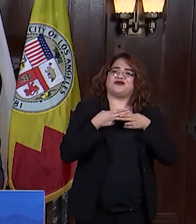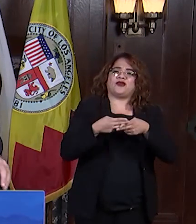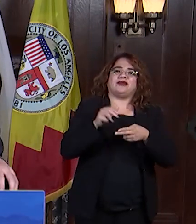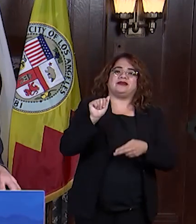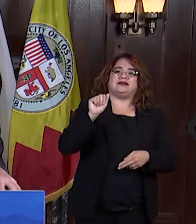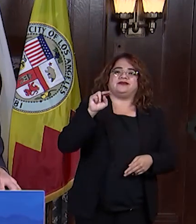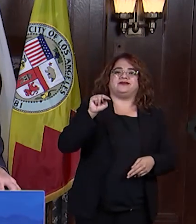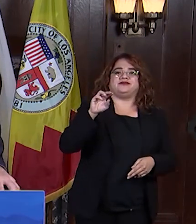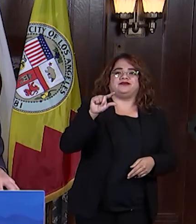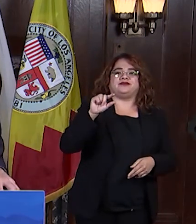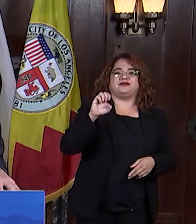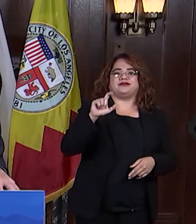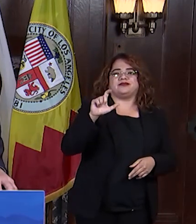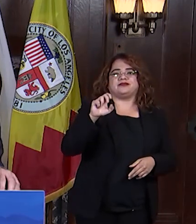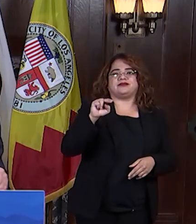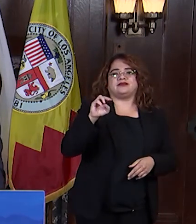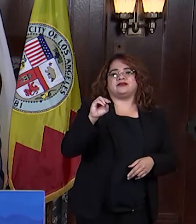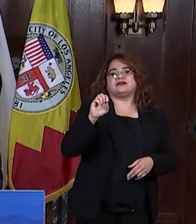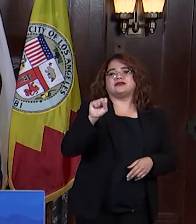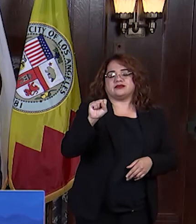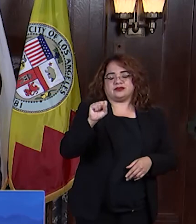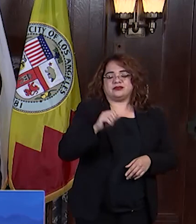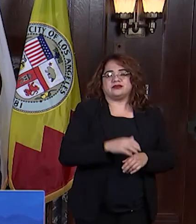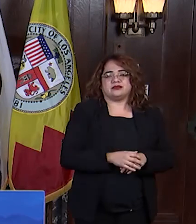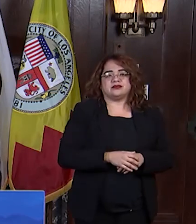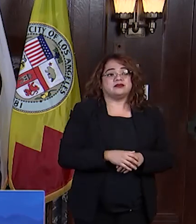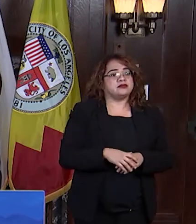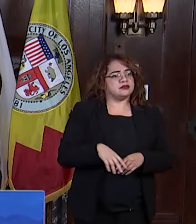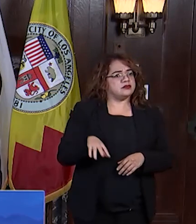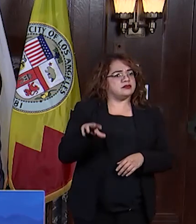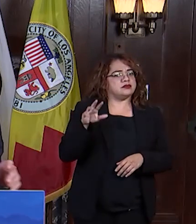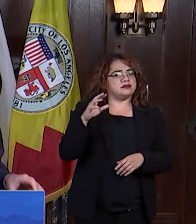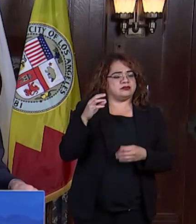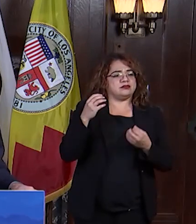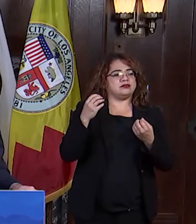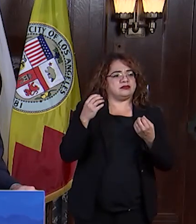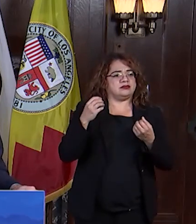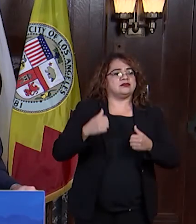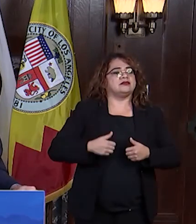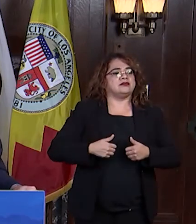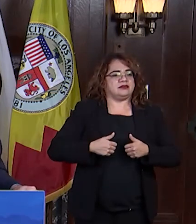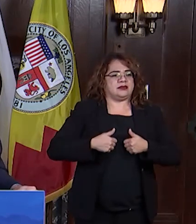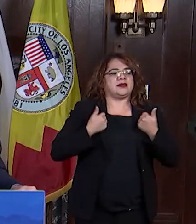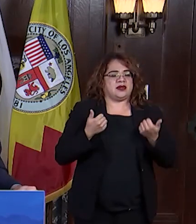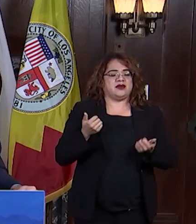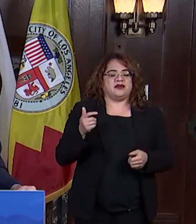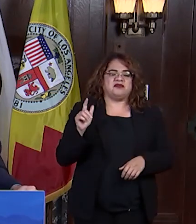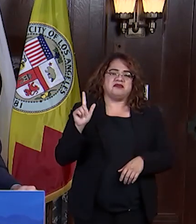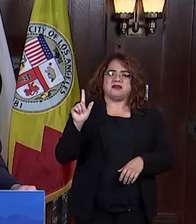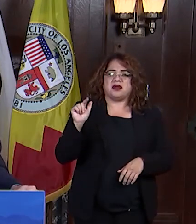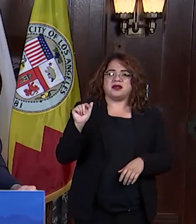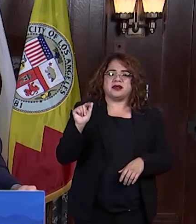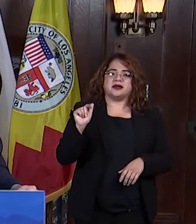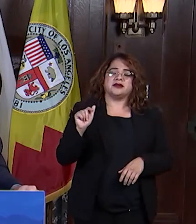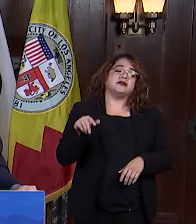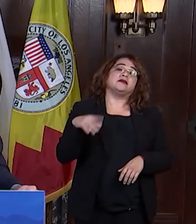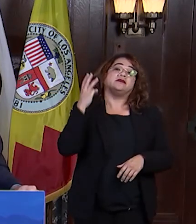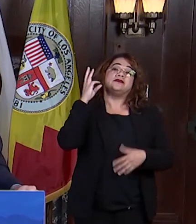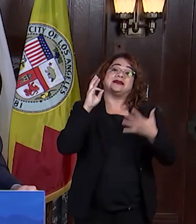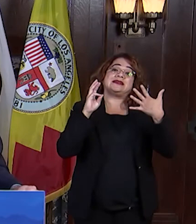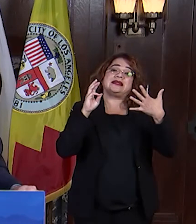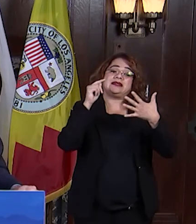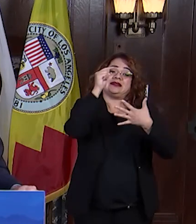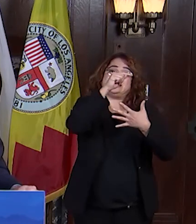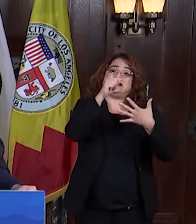3 está en la ciudad de Los Ángeles. Y a partir de hoy, los 6 indicadores